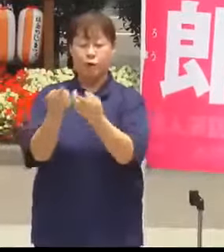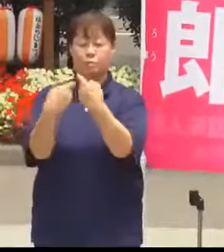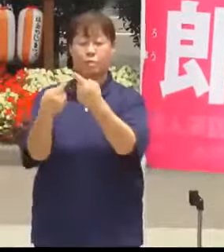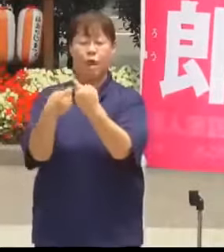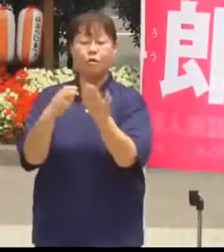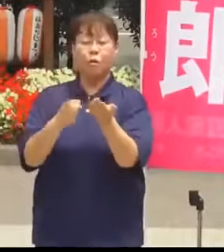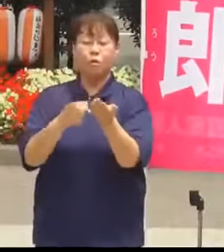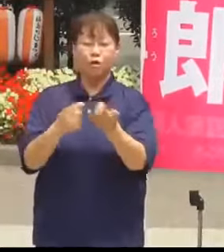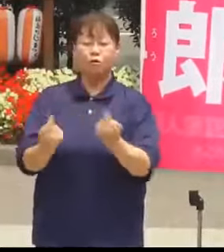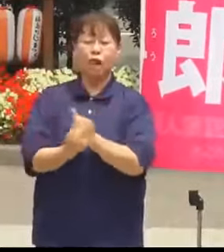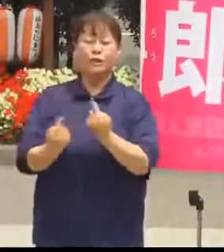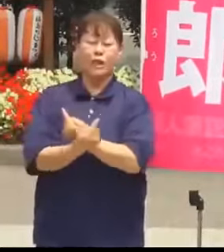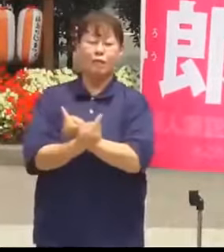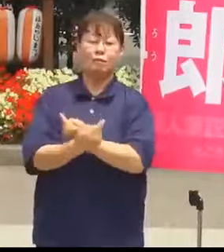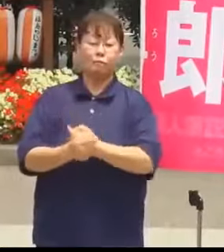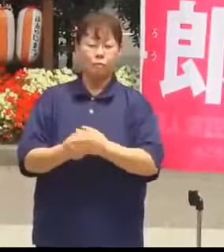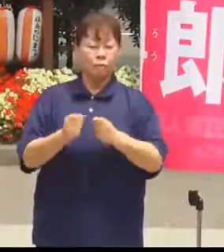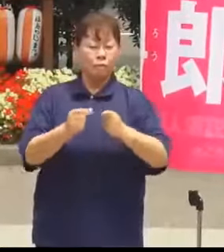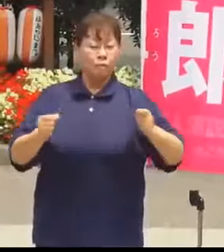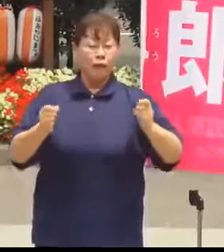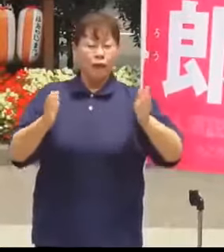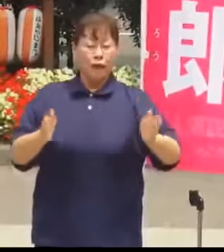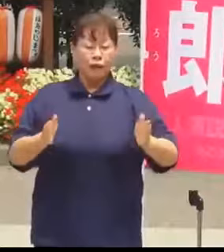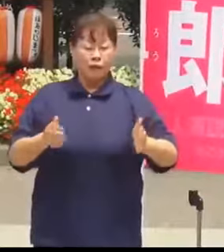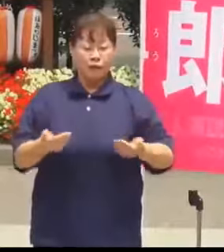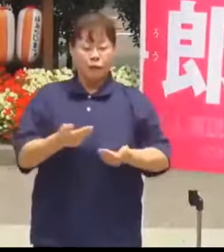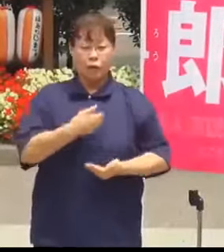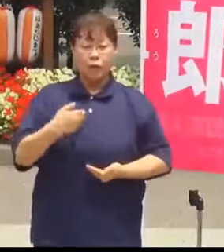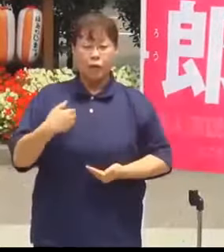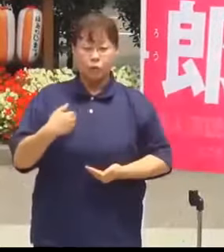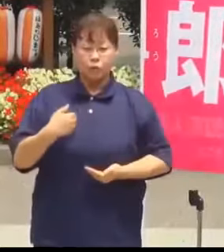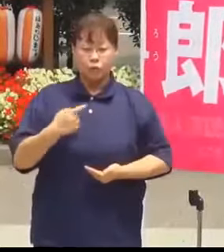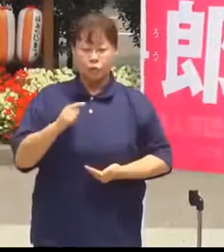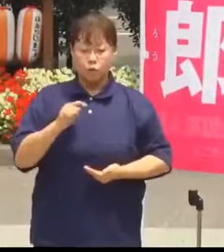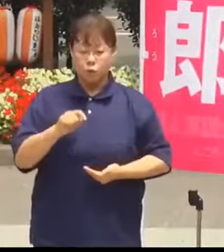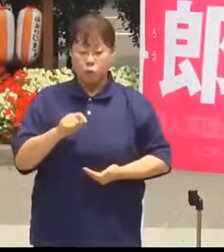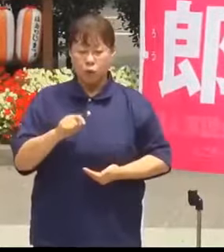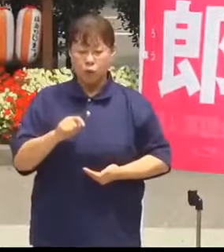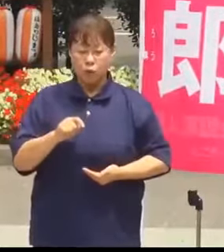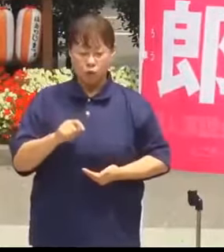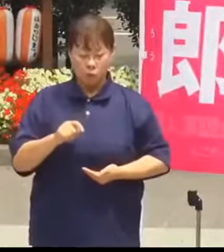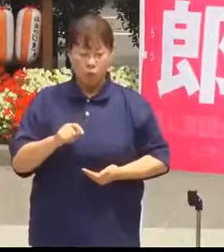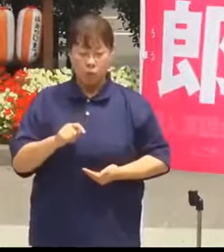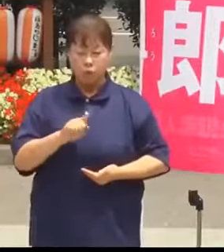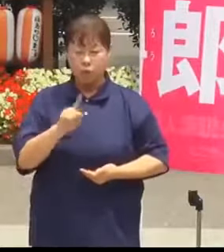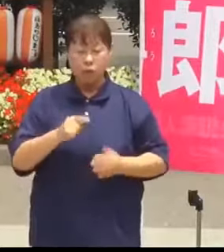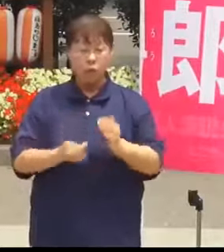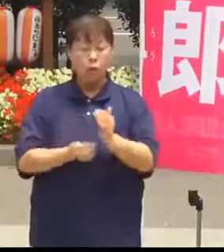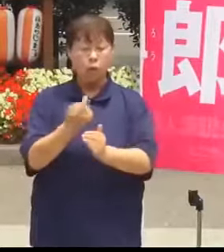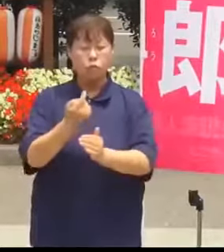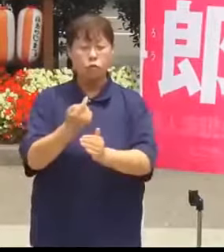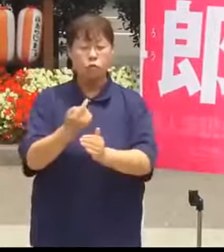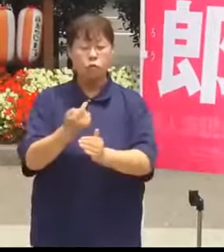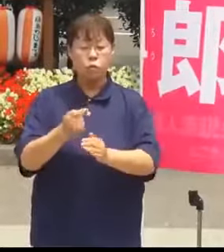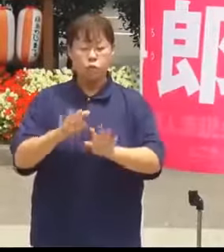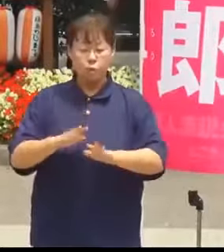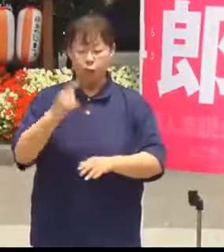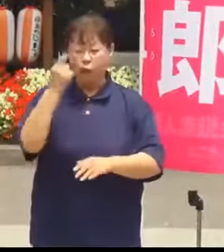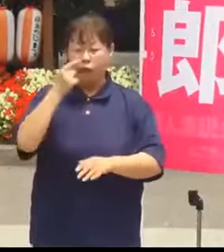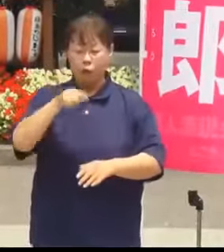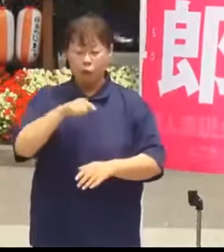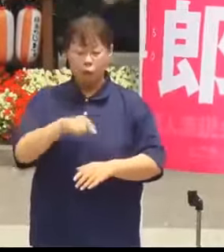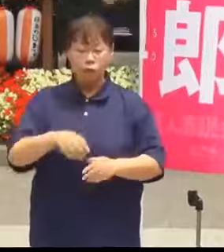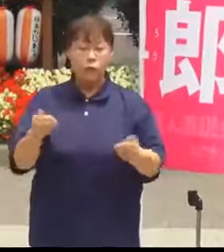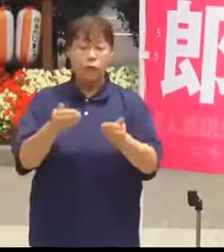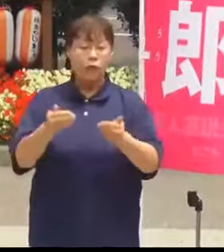大量にこの国に入れる蒸気機関働かすそこで何が起こるかただでさえ今外国人で働いているくれ